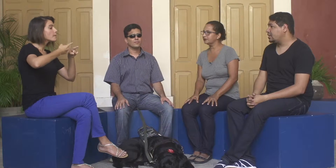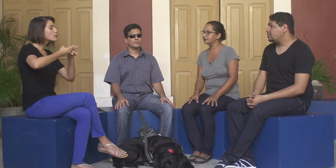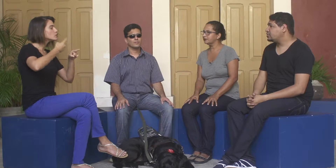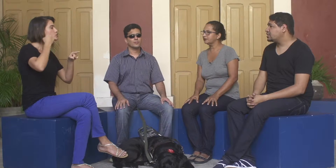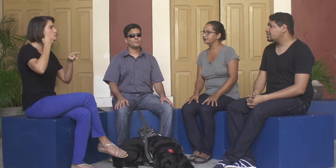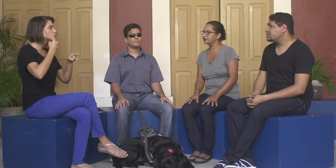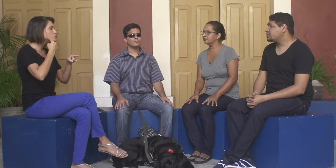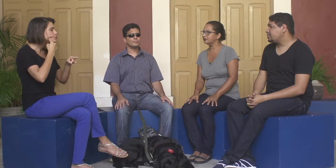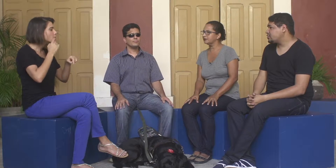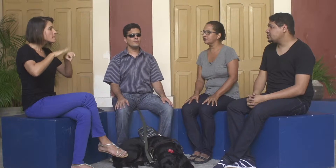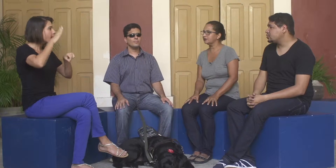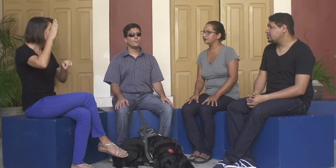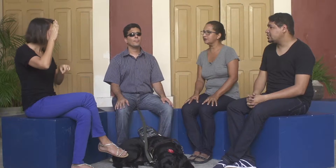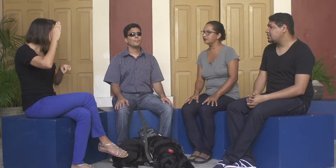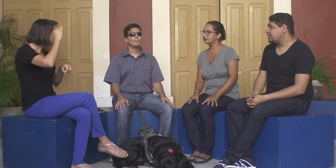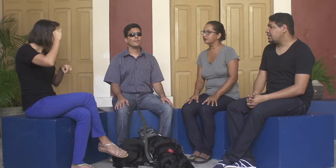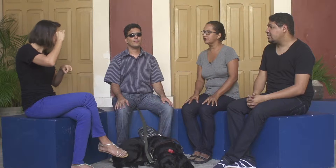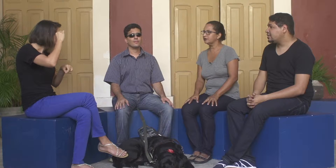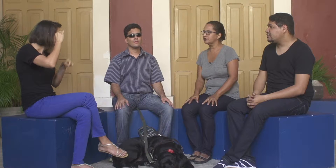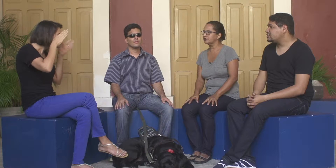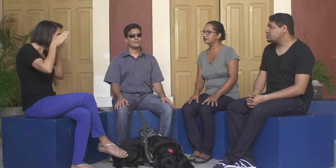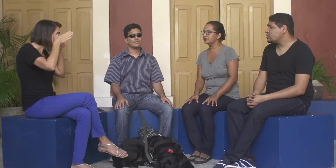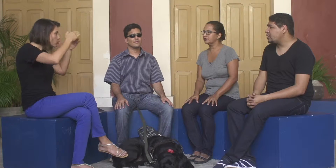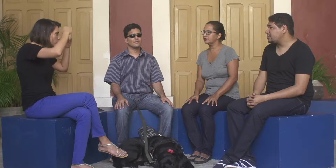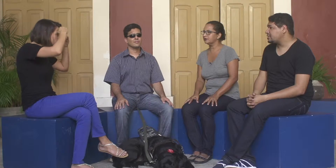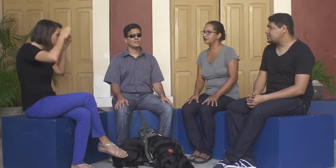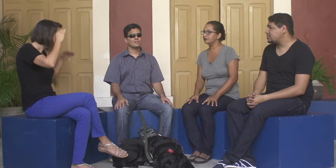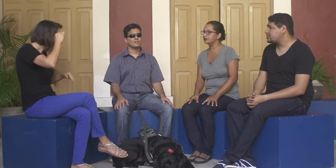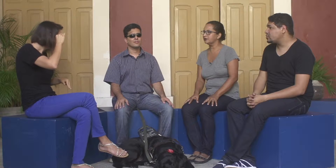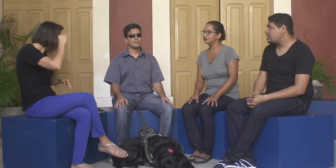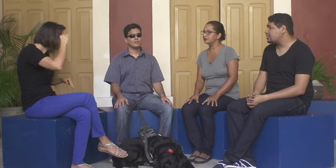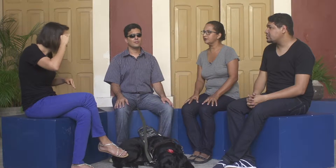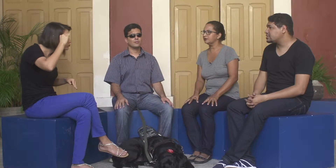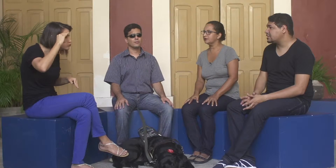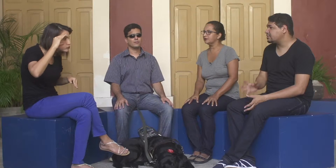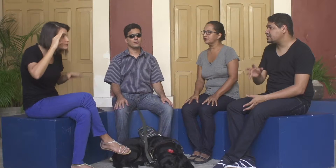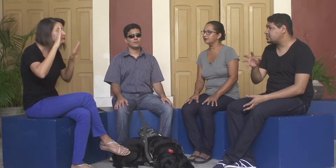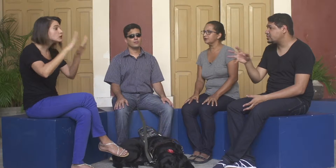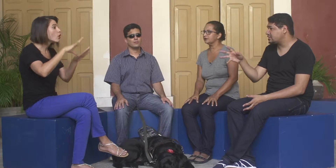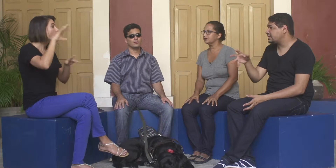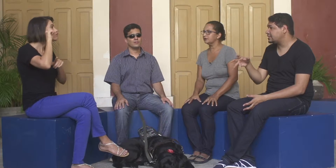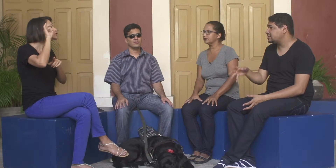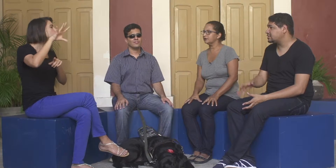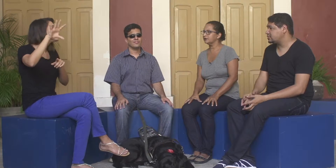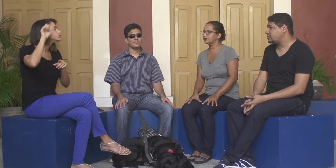Porque a pessoa surda Ela é mais visual A percepção é visual Eles conseguem perceber todas as características visual